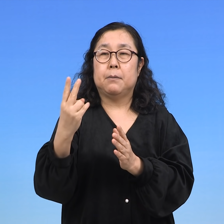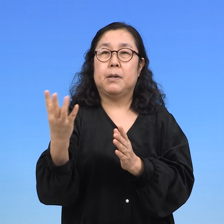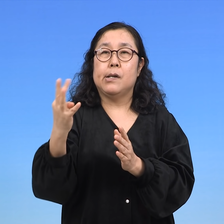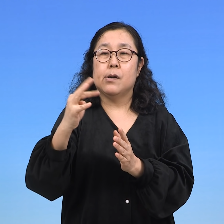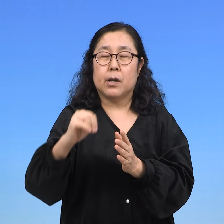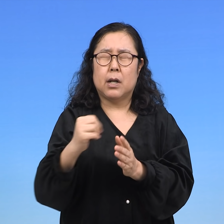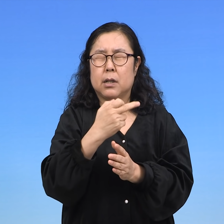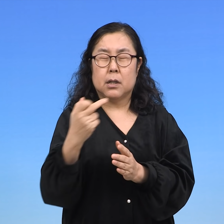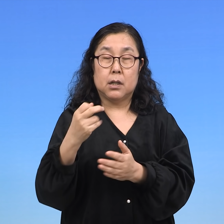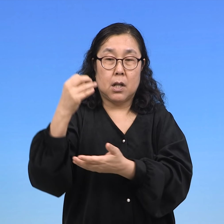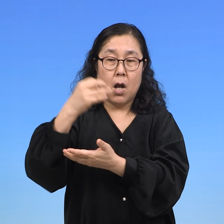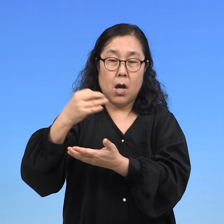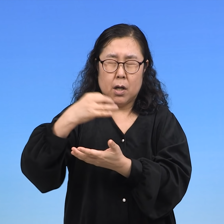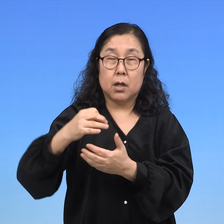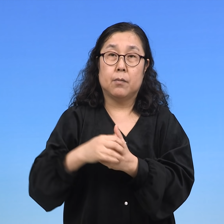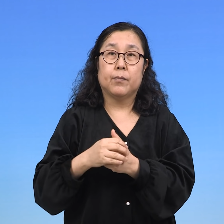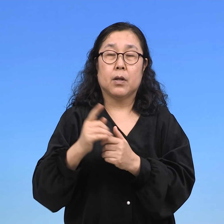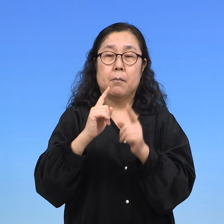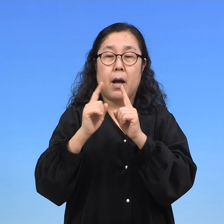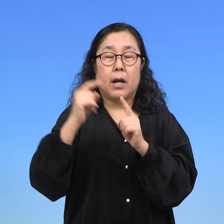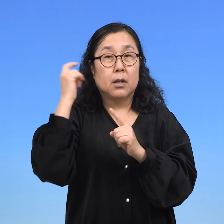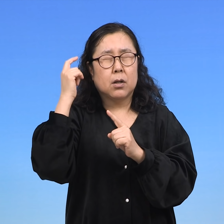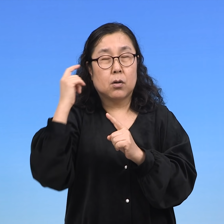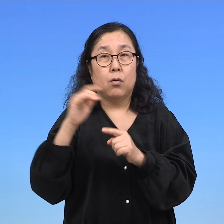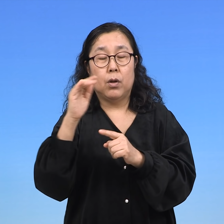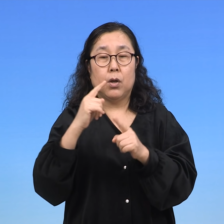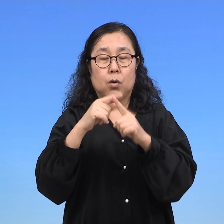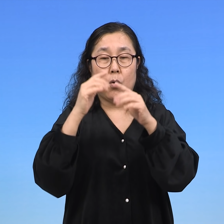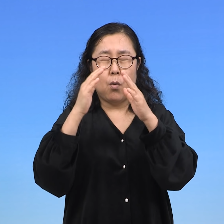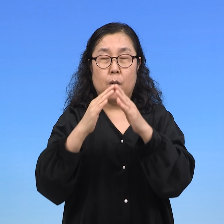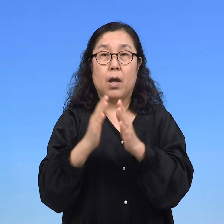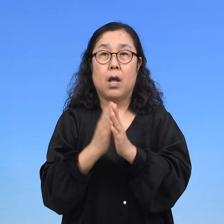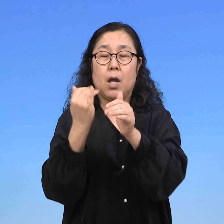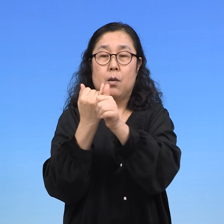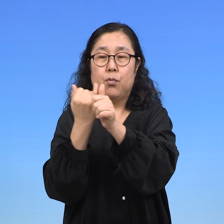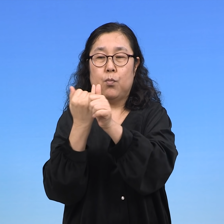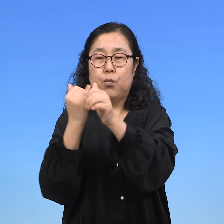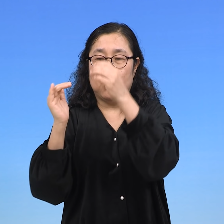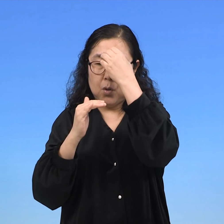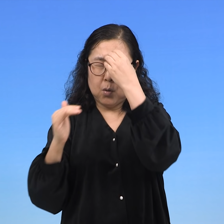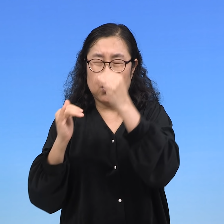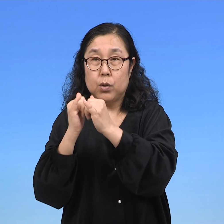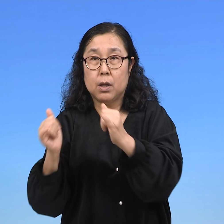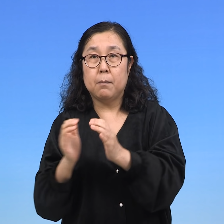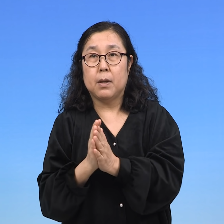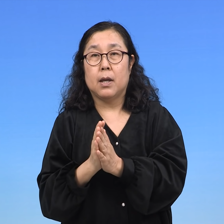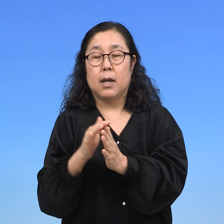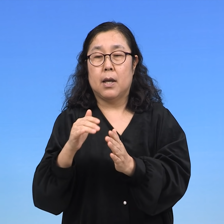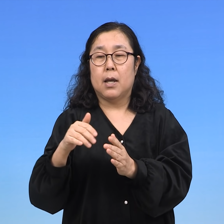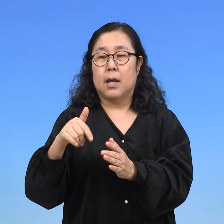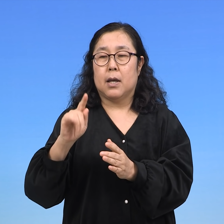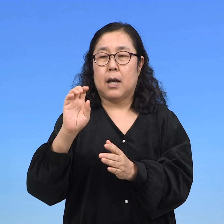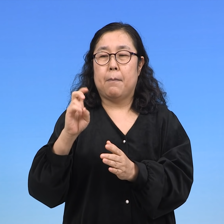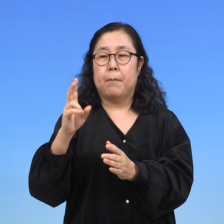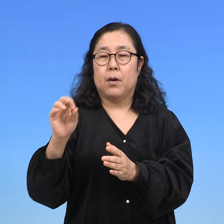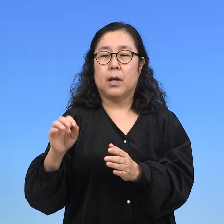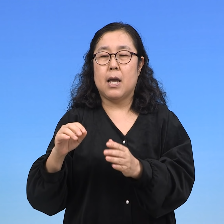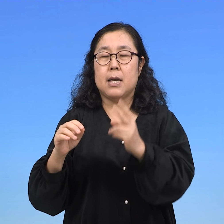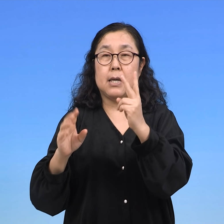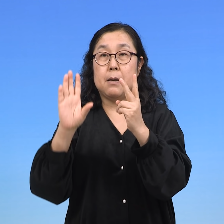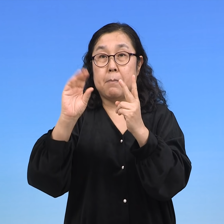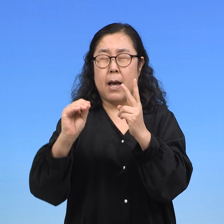42억이라는 어마어마한 헌금과 또 그 소식을 듣고 우리 교회의 부부 성도님이 가평에 2만 평의 땅을